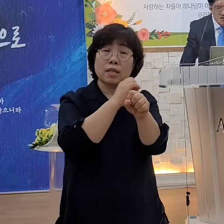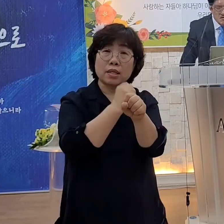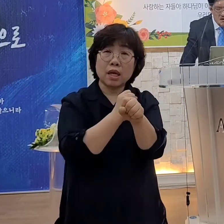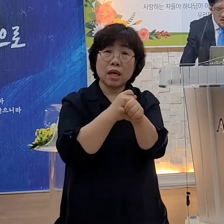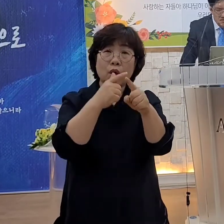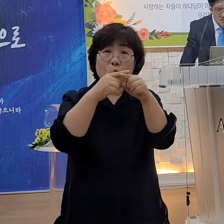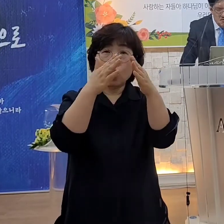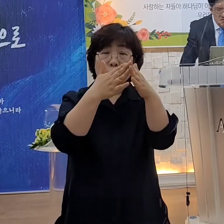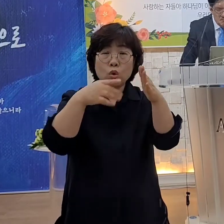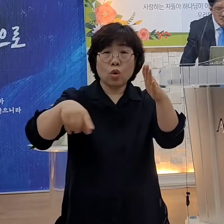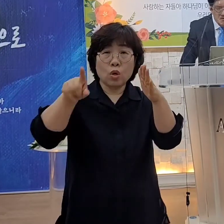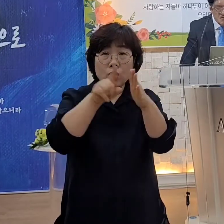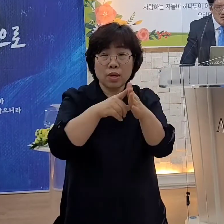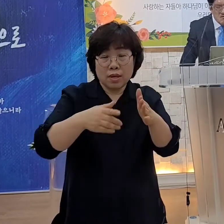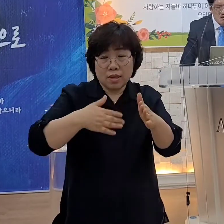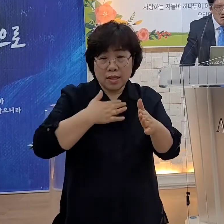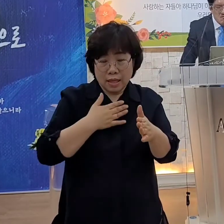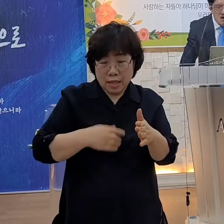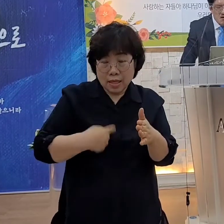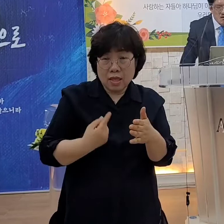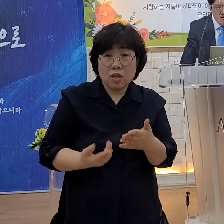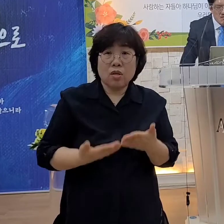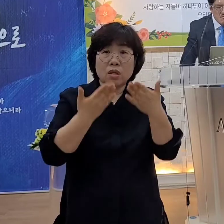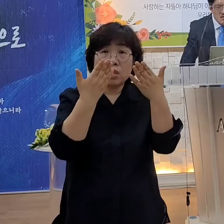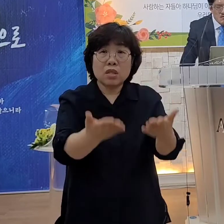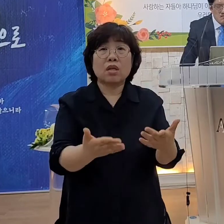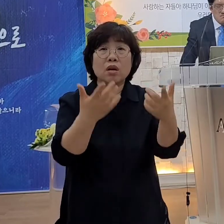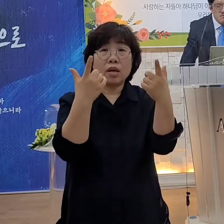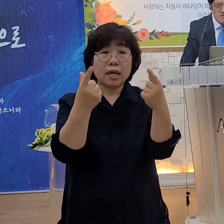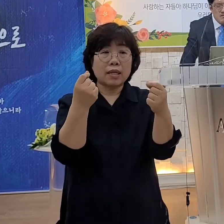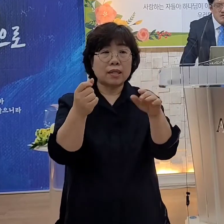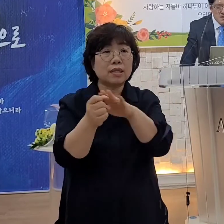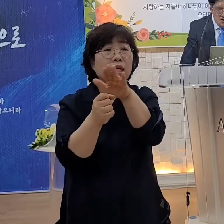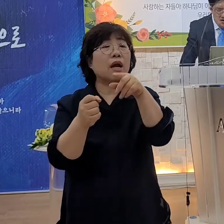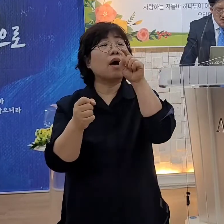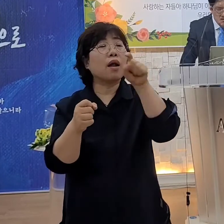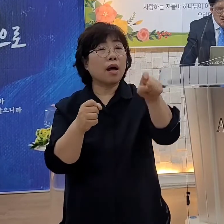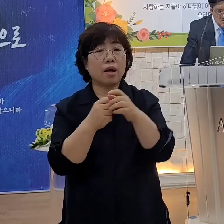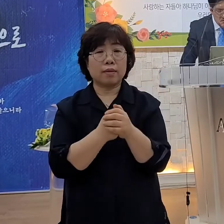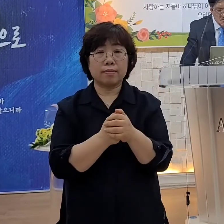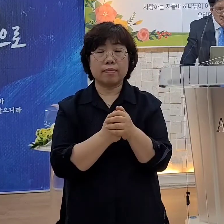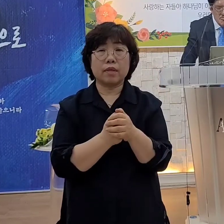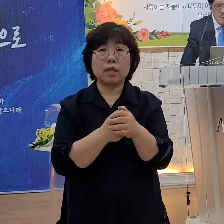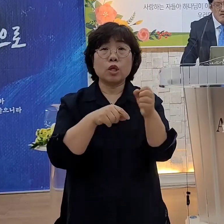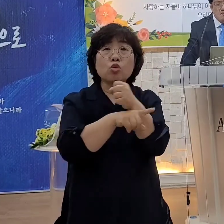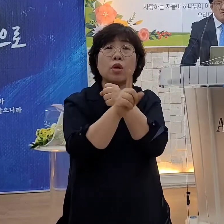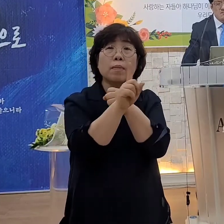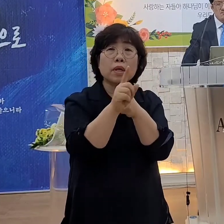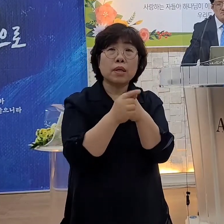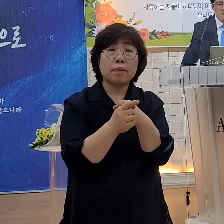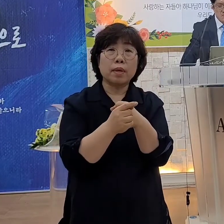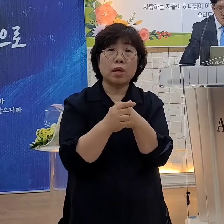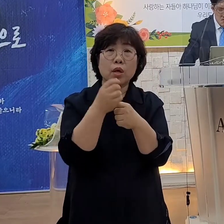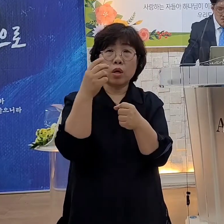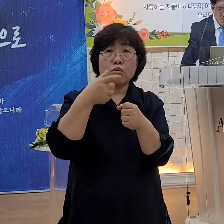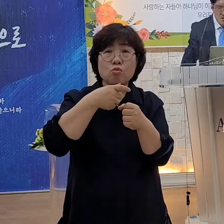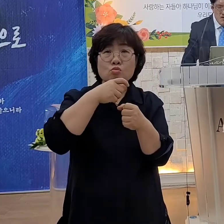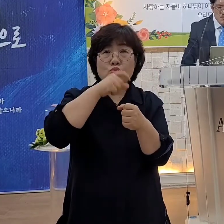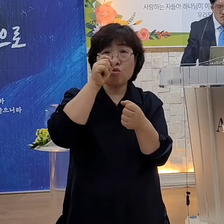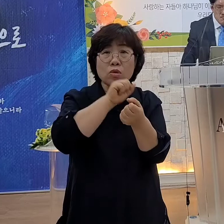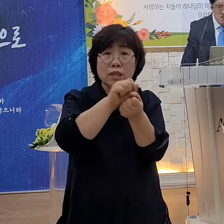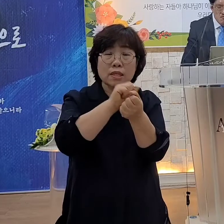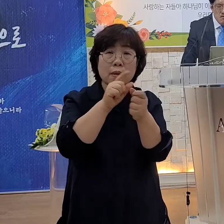그리스도께서 교회를 사랑하시고 그 교회를 위하여 자신을 주심같이 하라. 이는 곧 물로